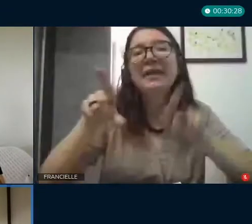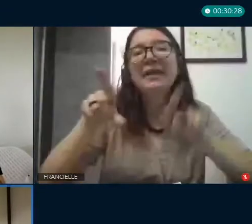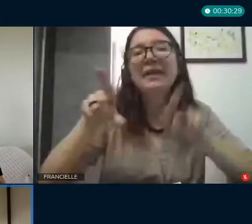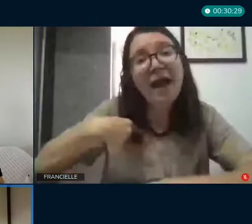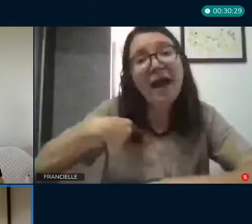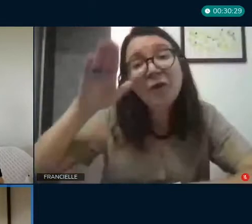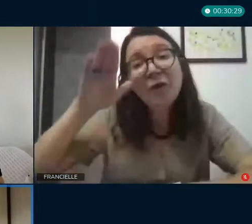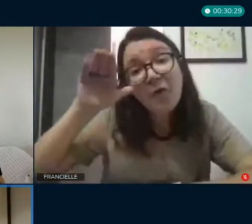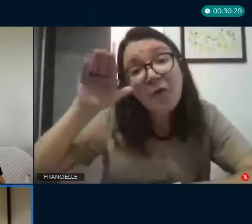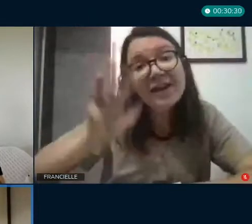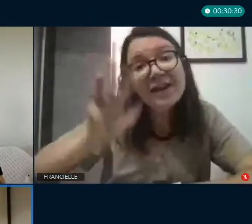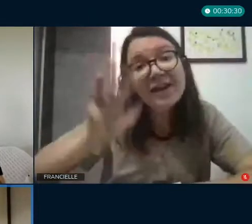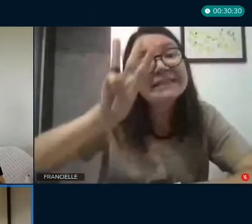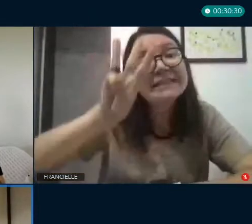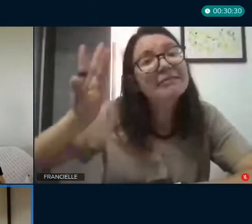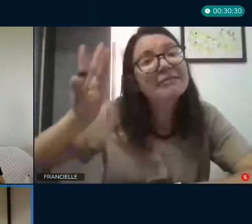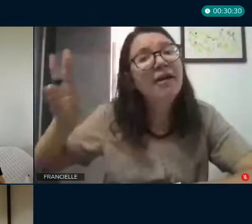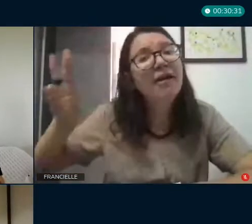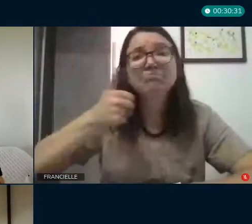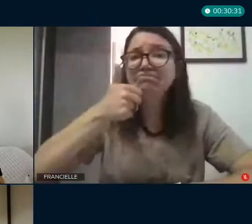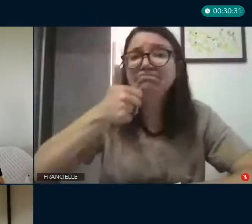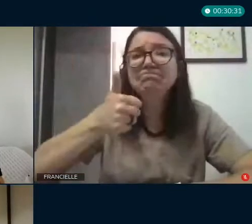No seu capítulo 6,